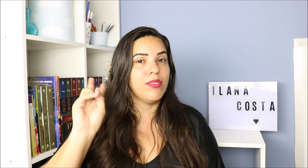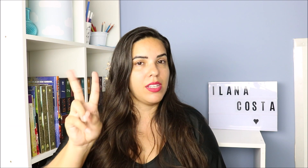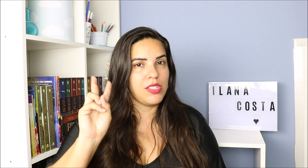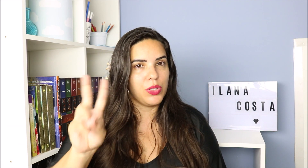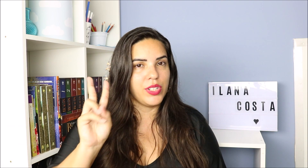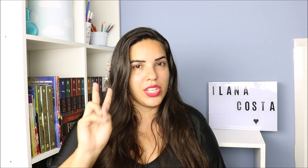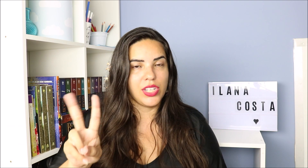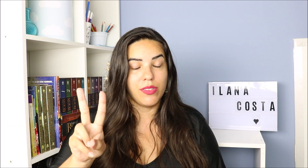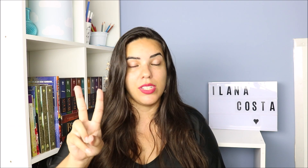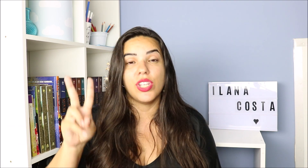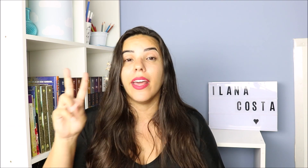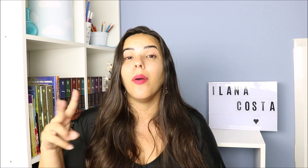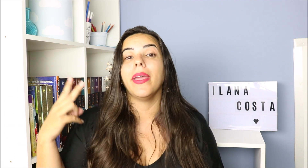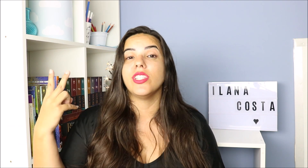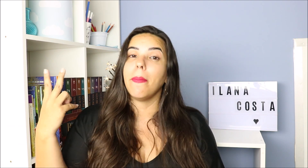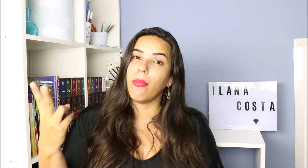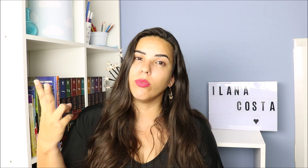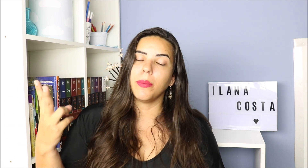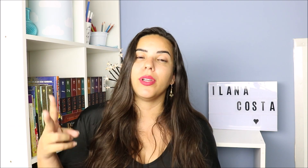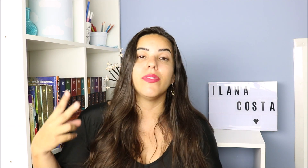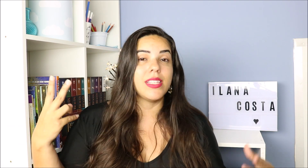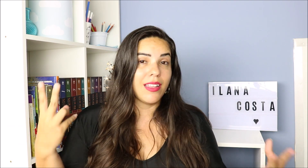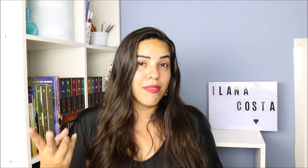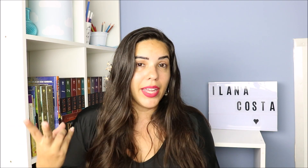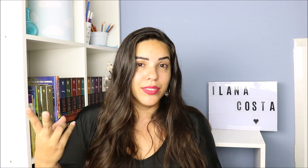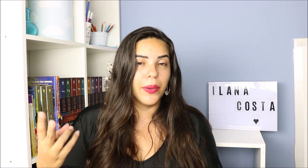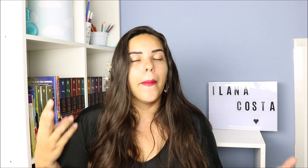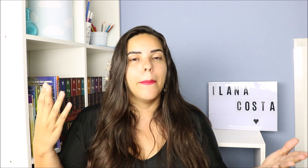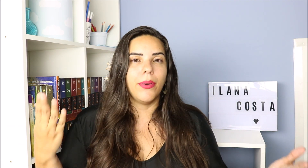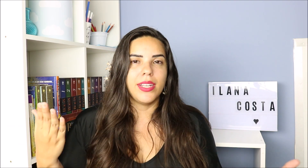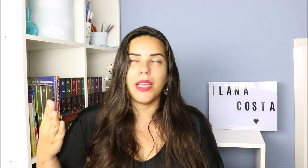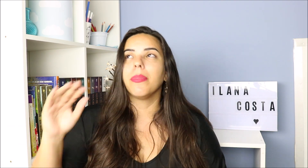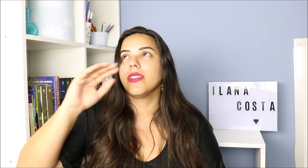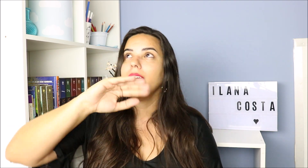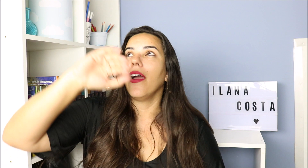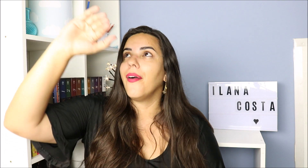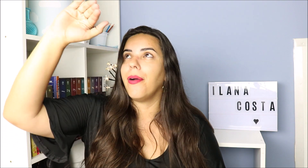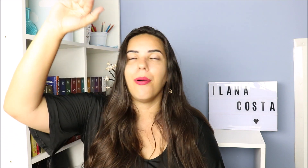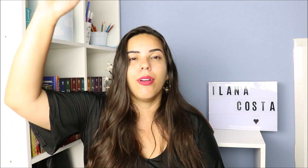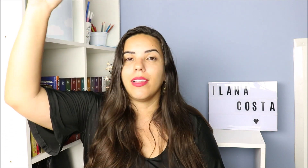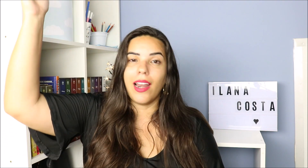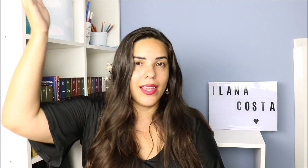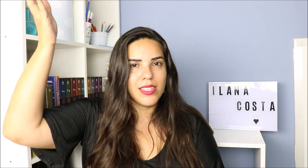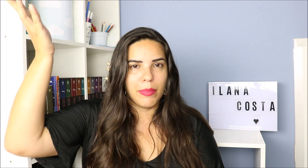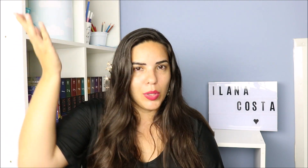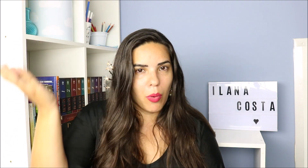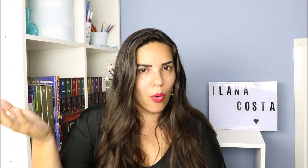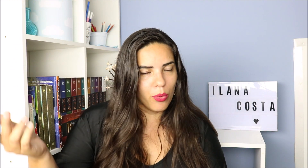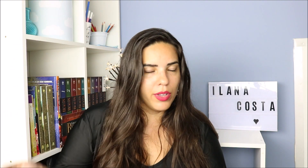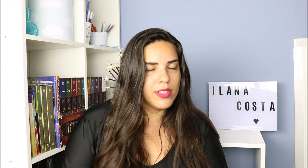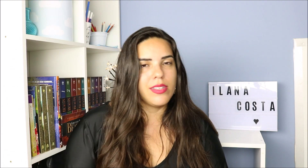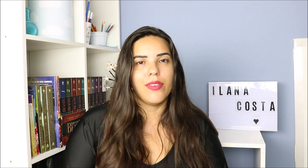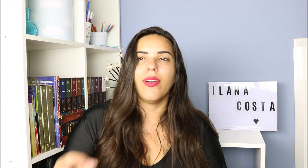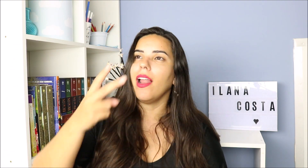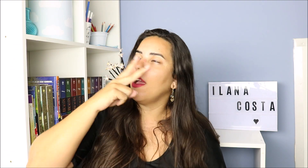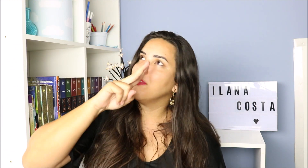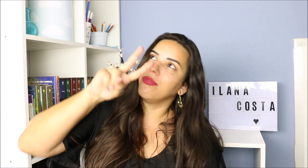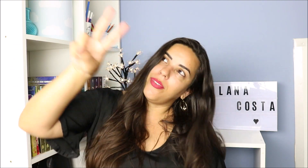usa esses 2 dedinhos e geralmente aponta para o que você está vendo. Por exemplo, se é algo que está lá em cima do morro, você vai falar,